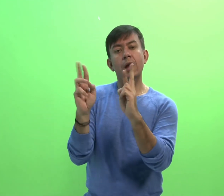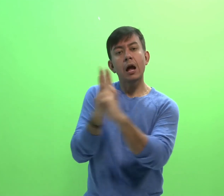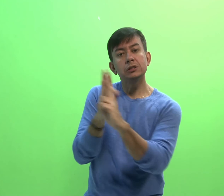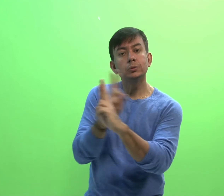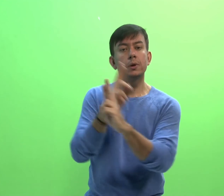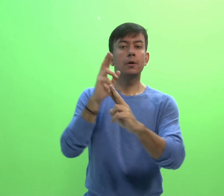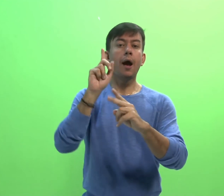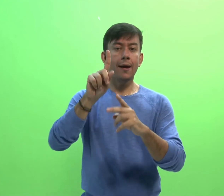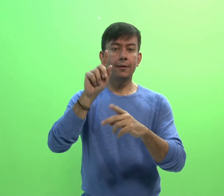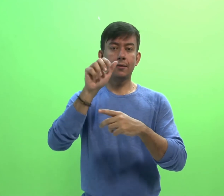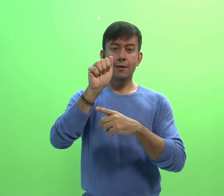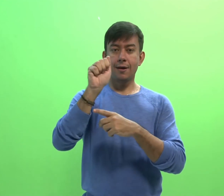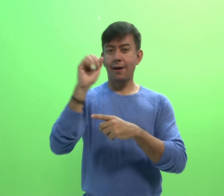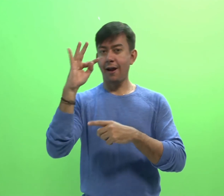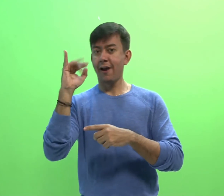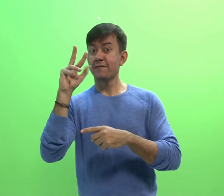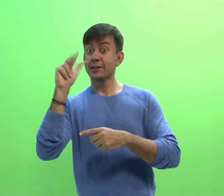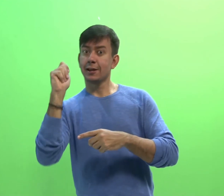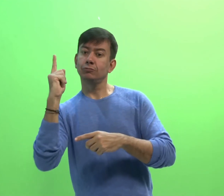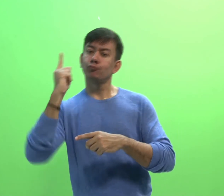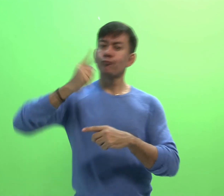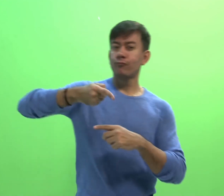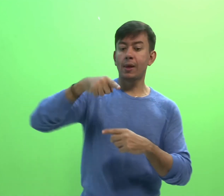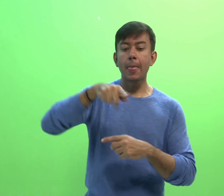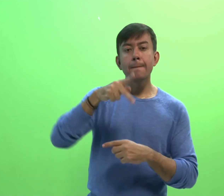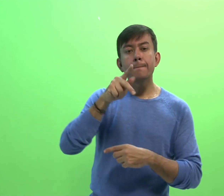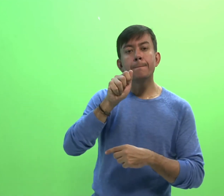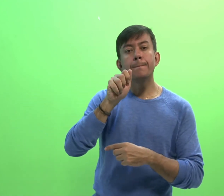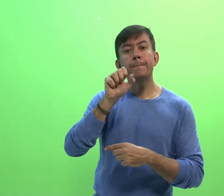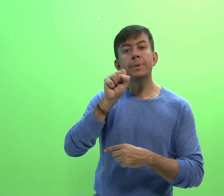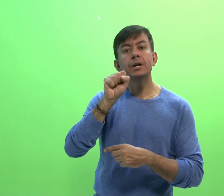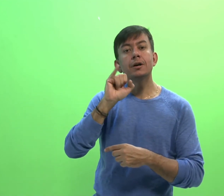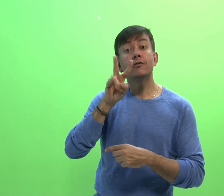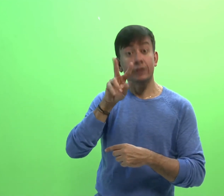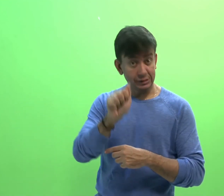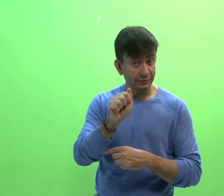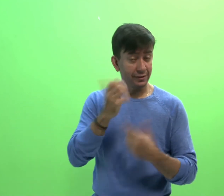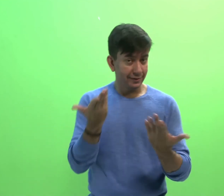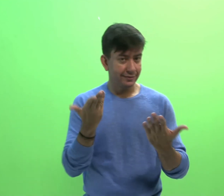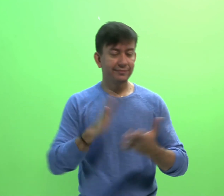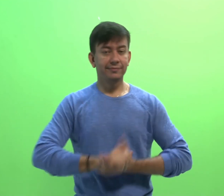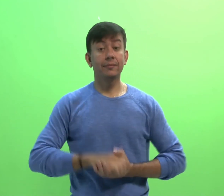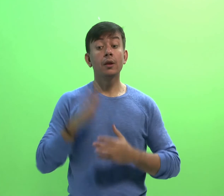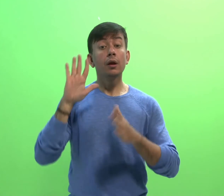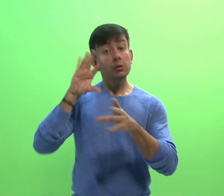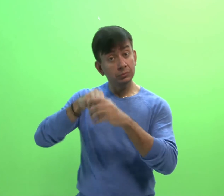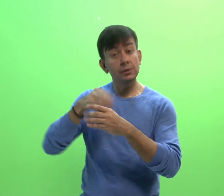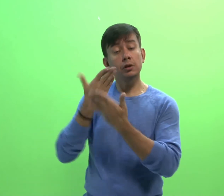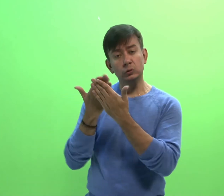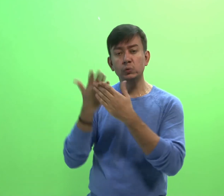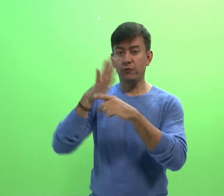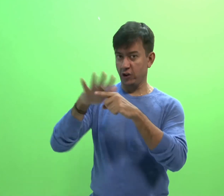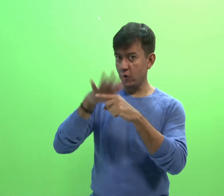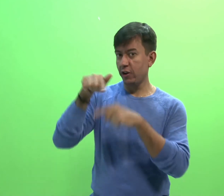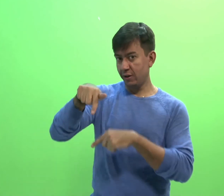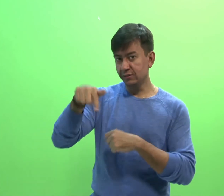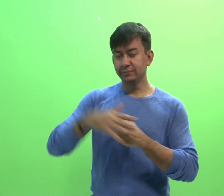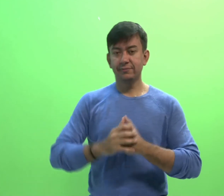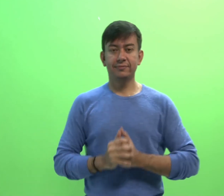Está relacionado também, que vai ser a mão ativa e a mão passiva. A fonologia também